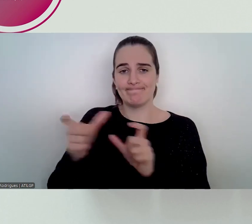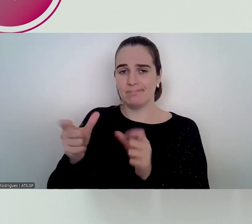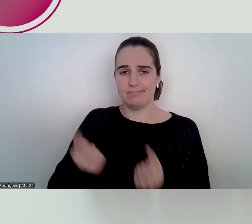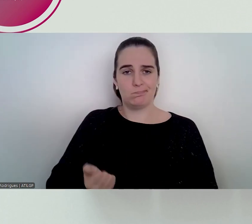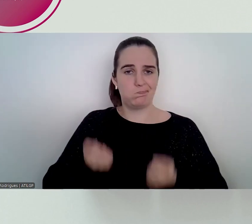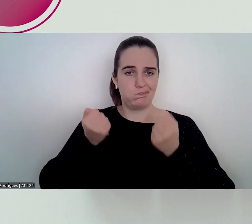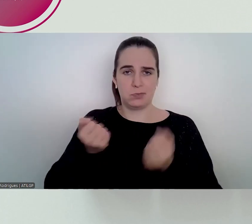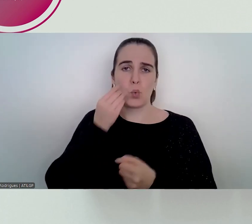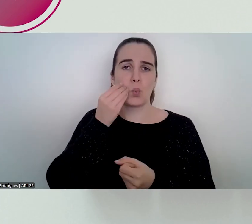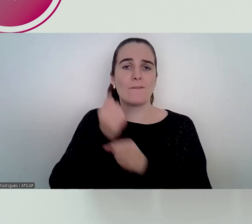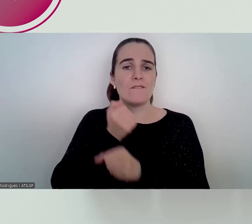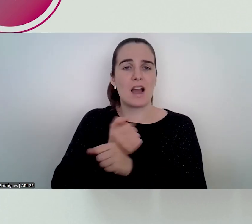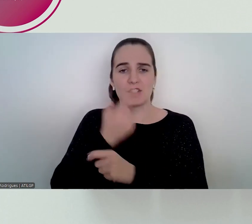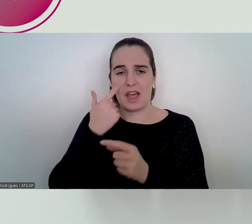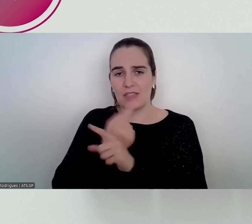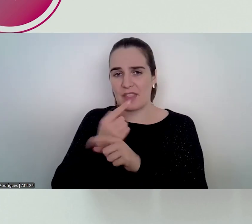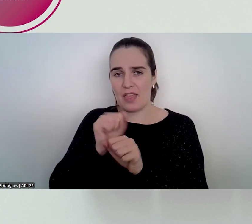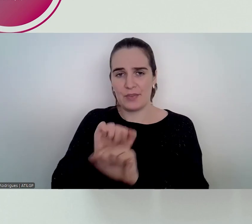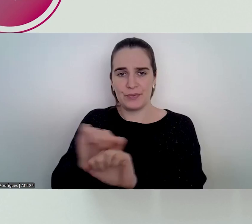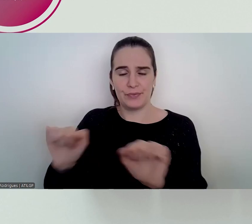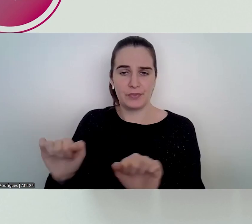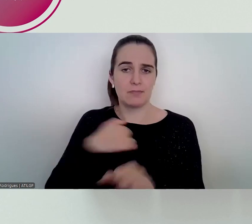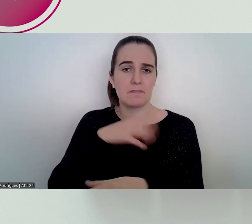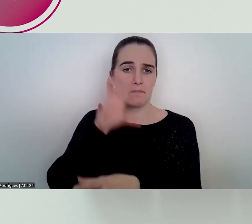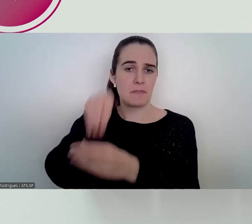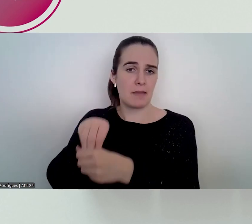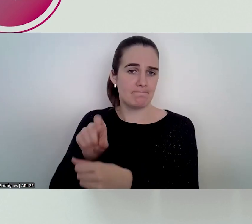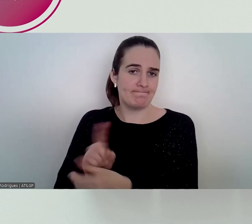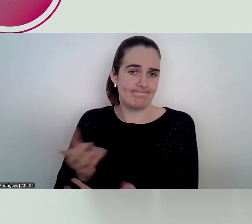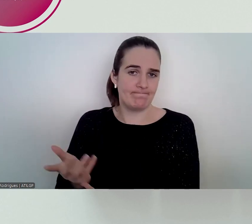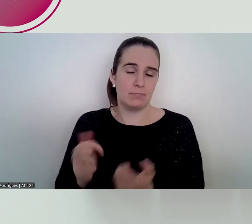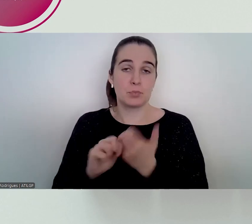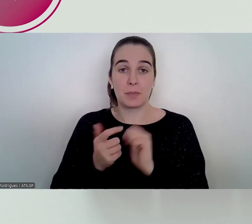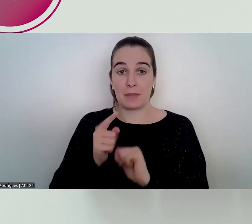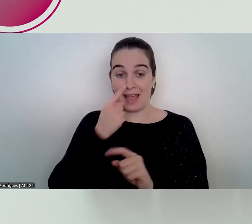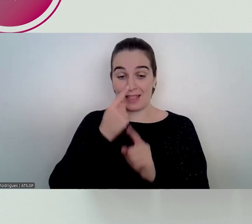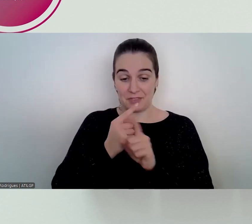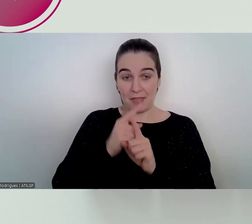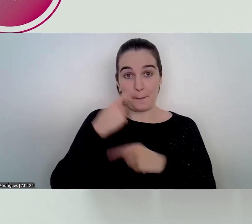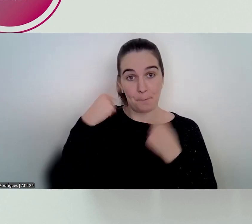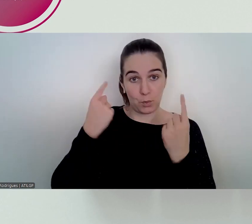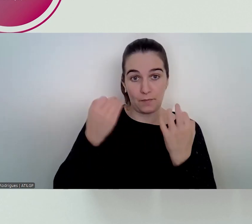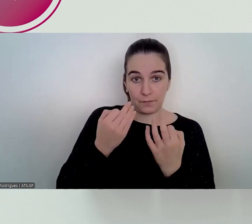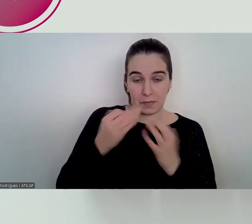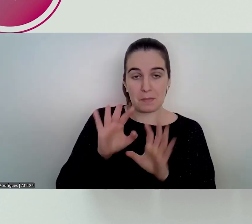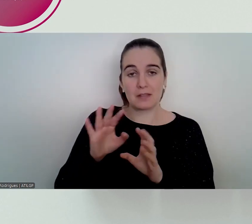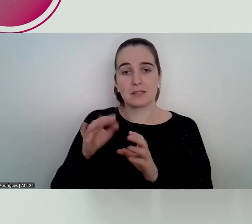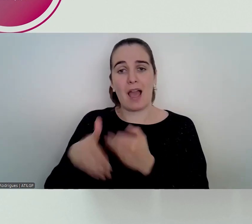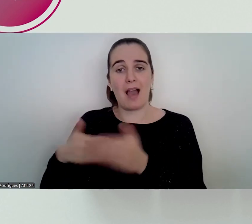o exercício de atividades que têm fins públicos. E, portanto, todo o contexto